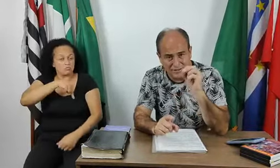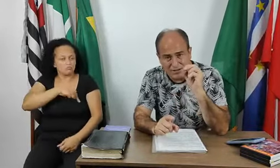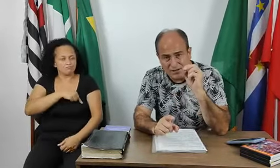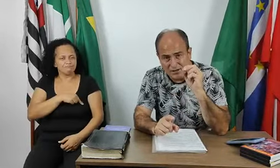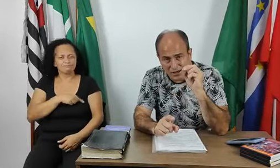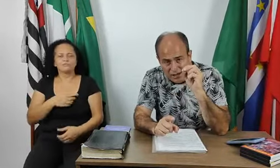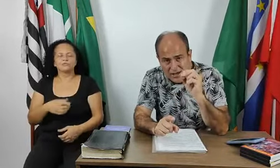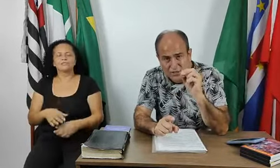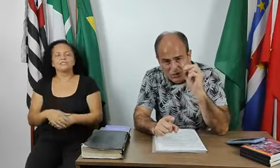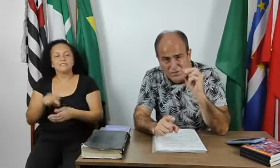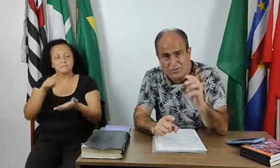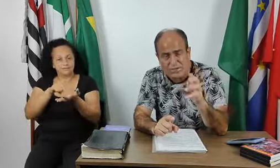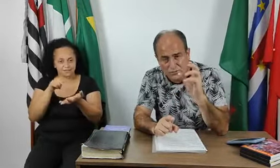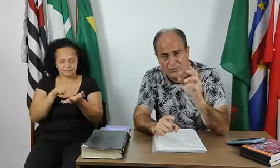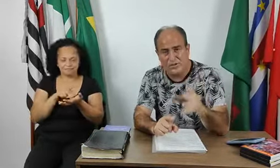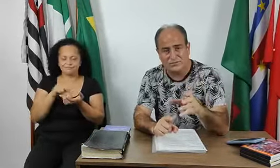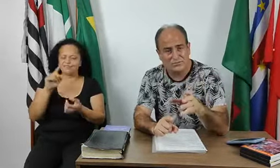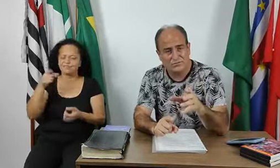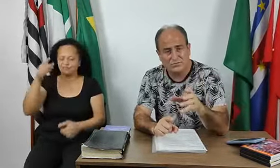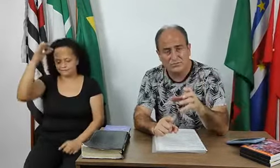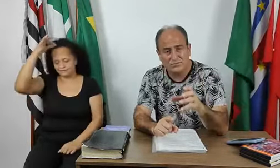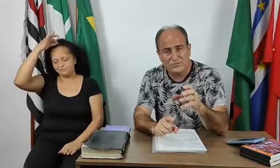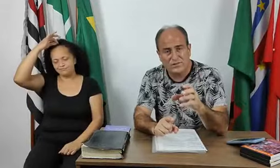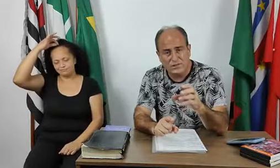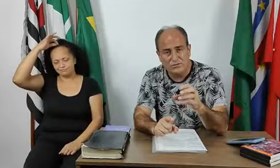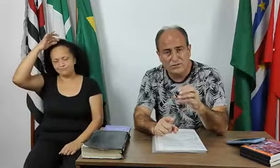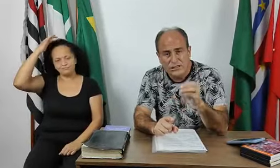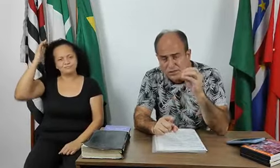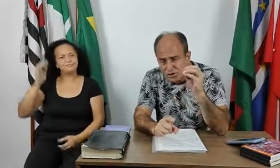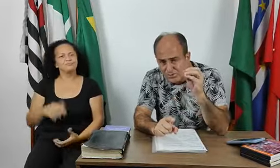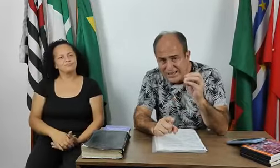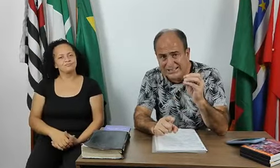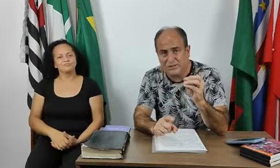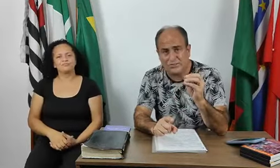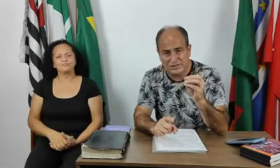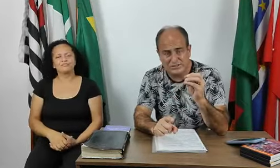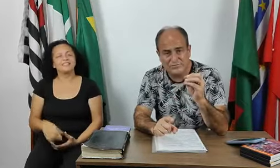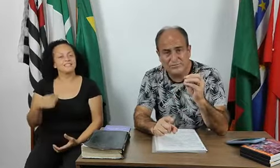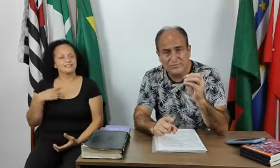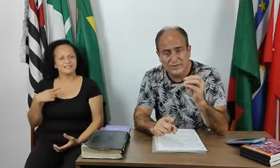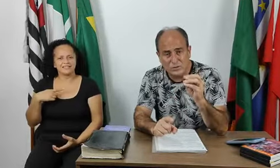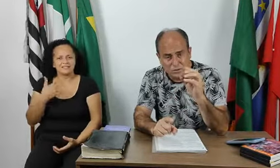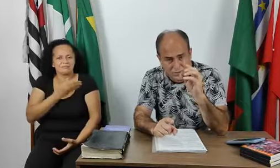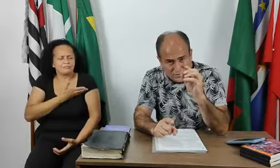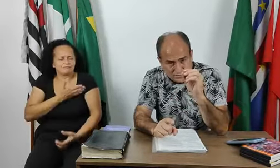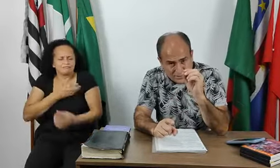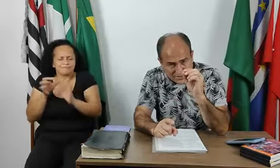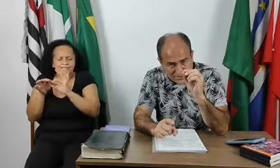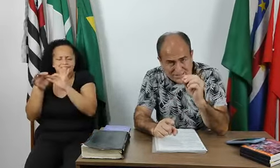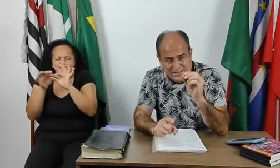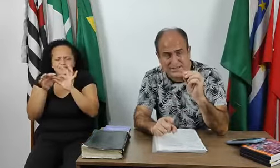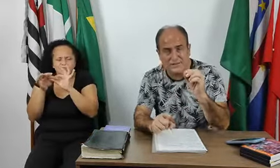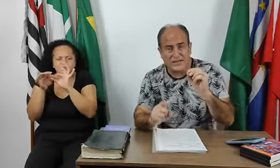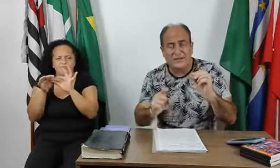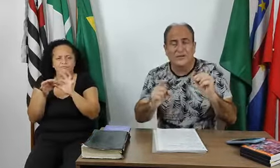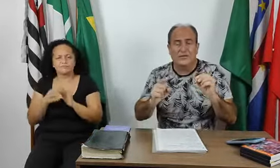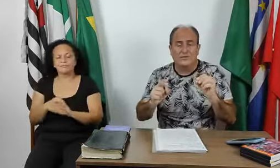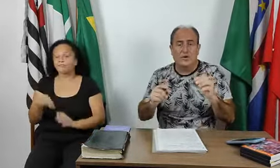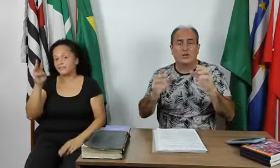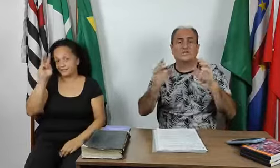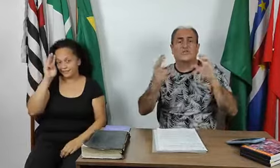sensibilidade, é o Espírito Santo. Entendeu? Intimidade com Ele. Na terça que